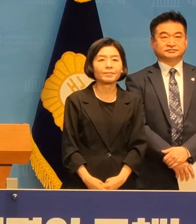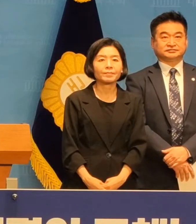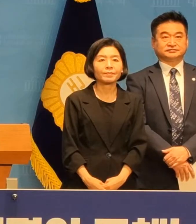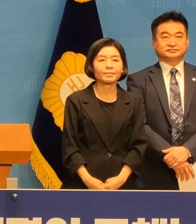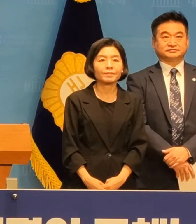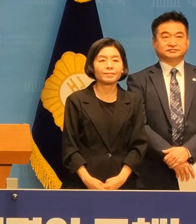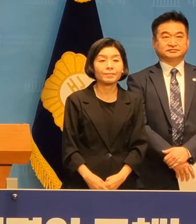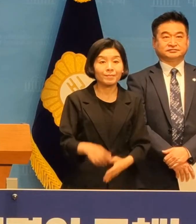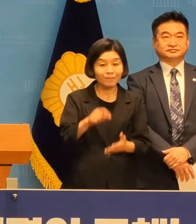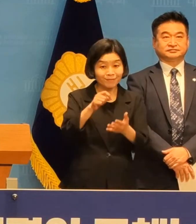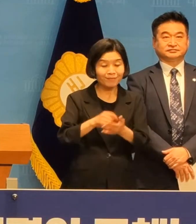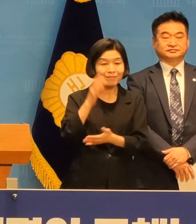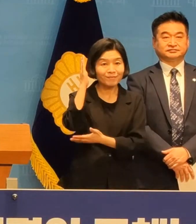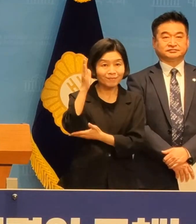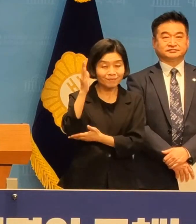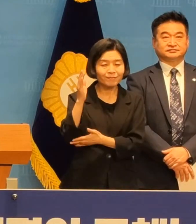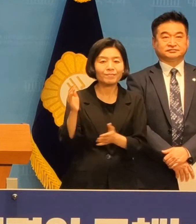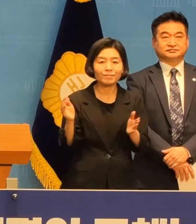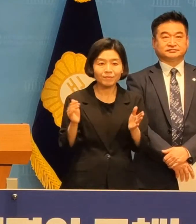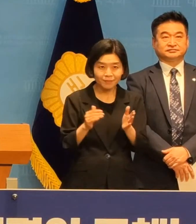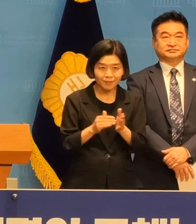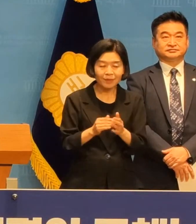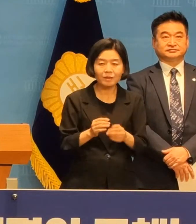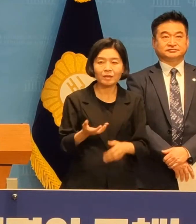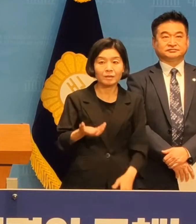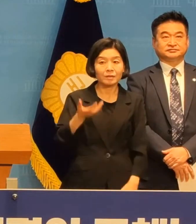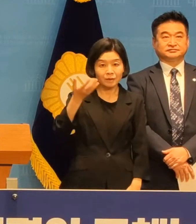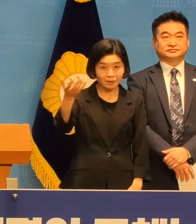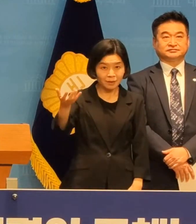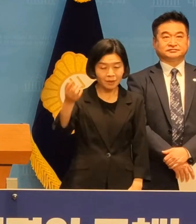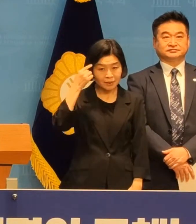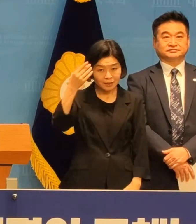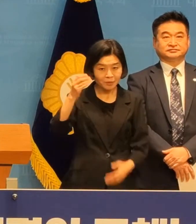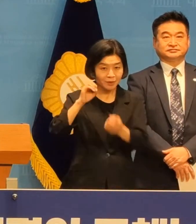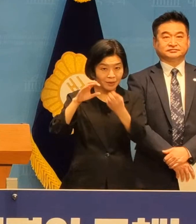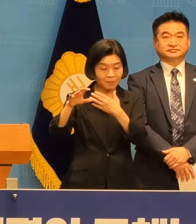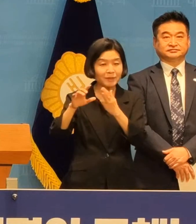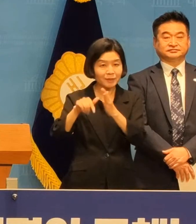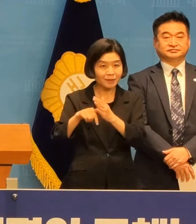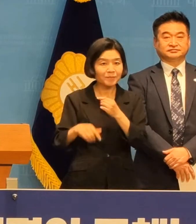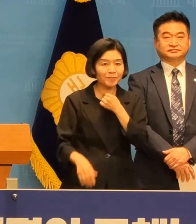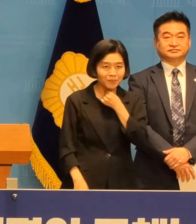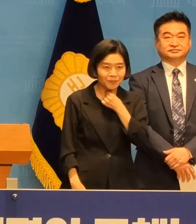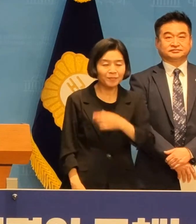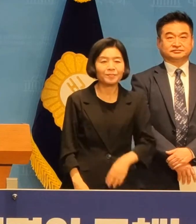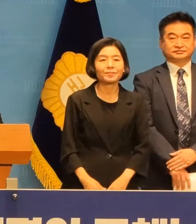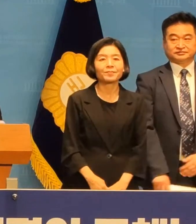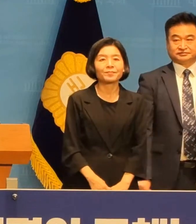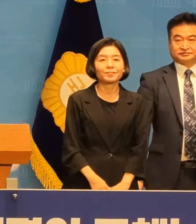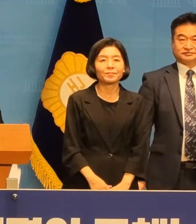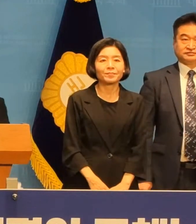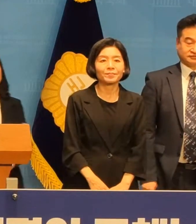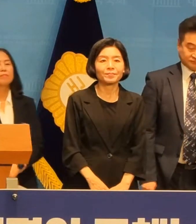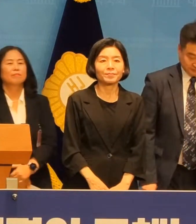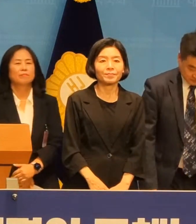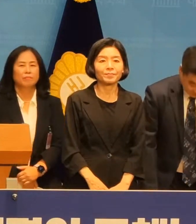이상으로 기자회견을 마치고 밖으로 이동해서 질의응답을 받겠습니다.